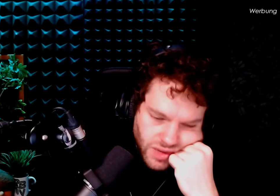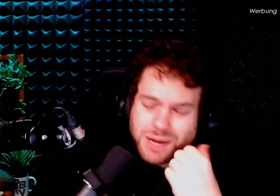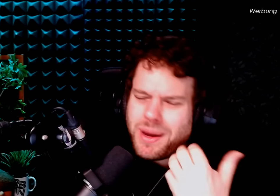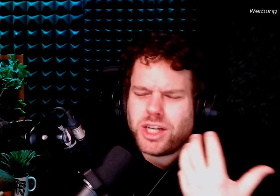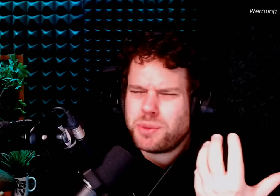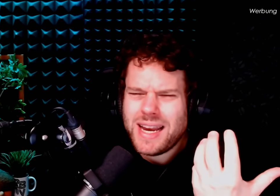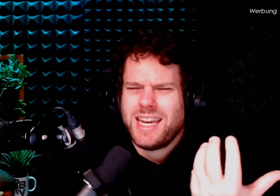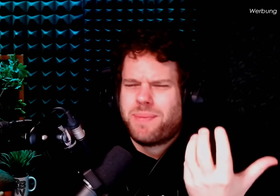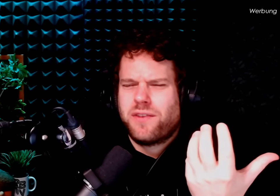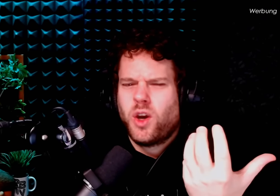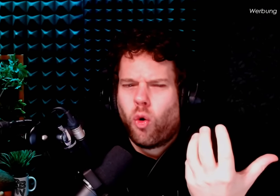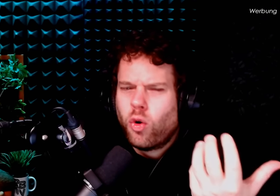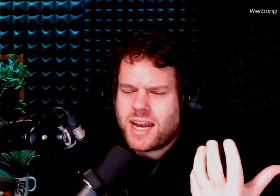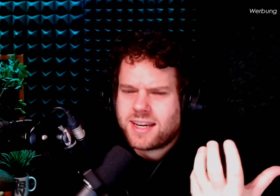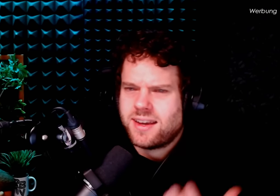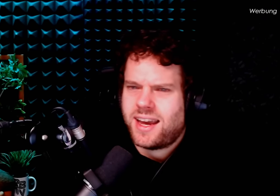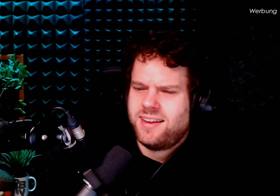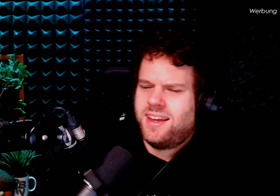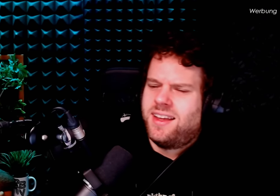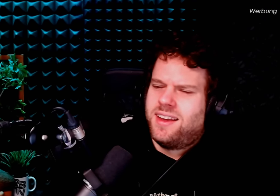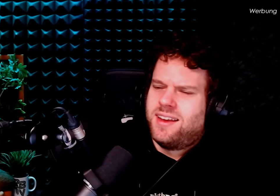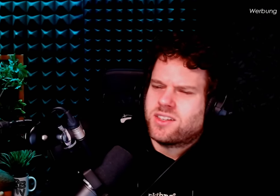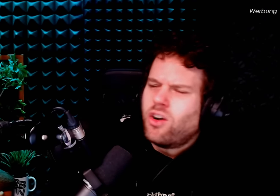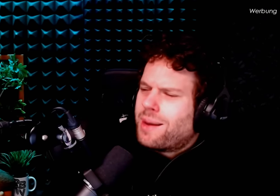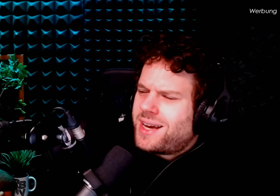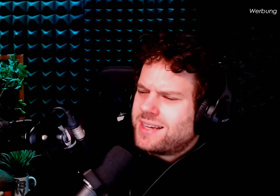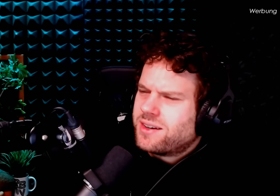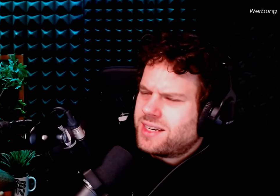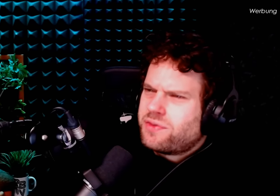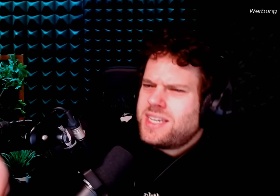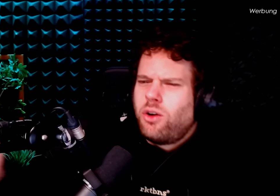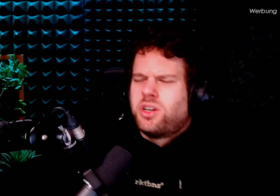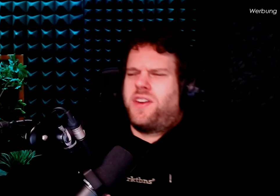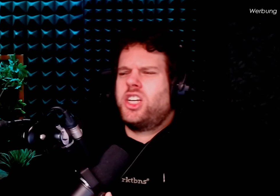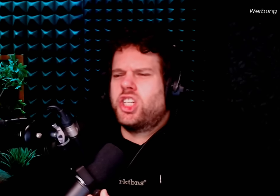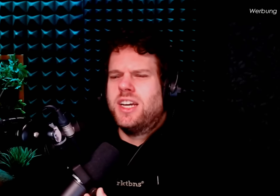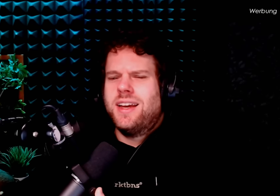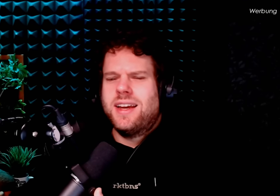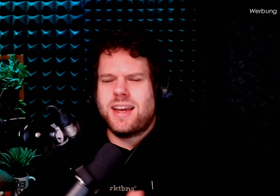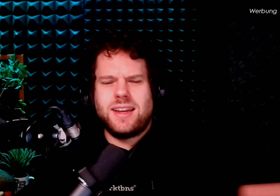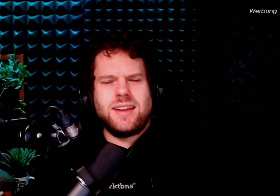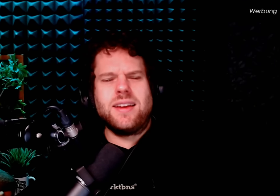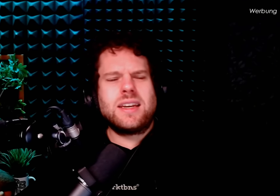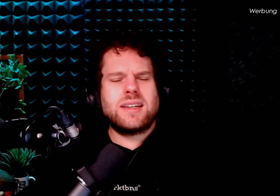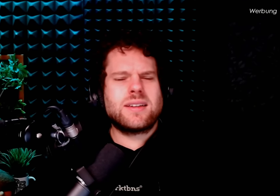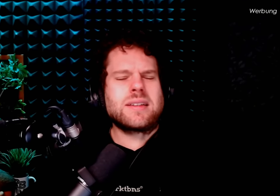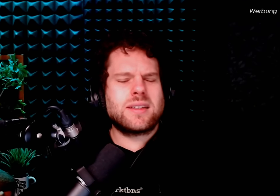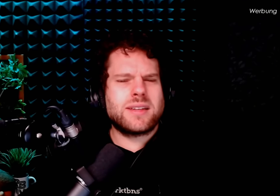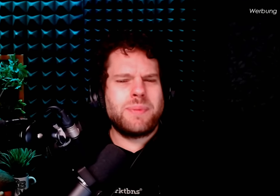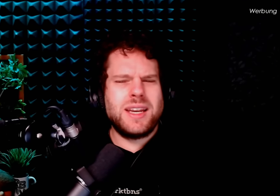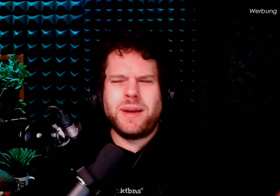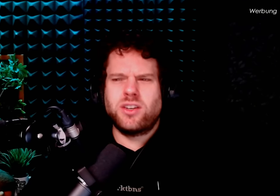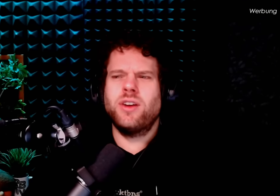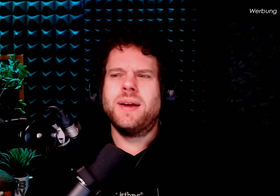Ich meine, ich schmecke nicht mal wie Honig, ja? Sorry, aber, also, das finde ich ja auch Quatsch. Ich meine, sorry.